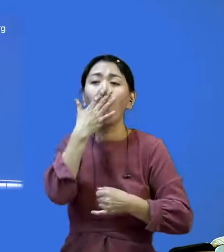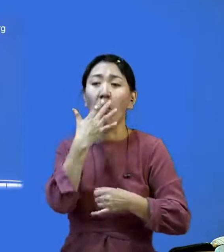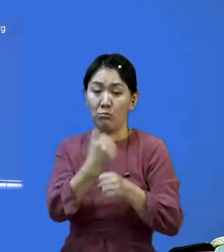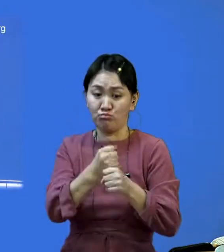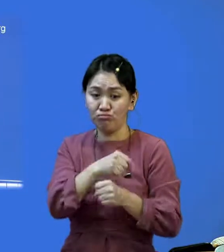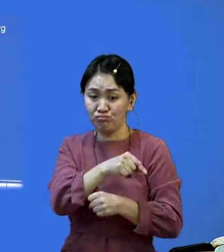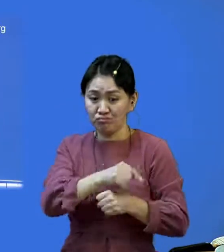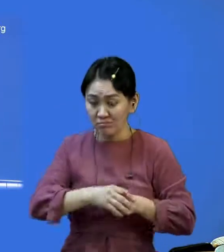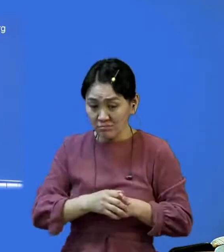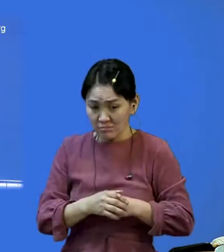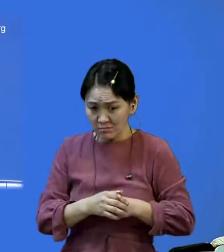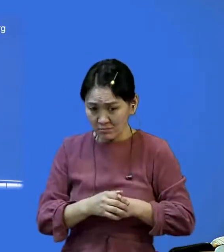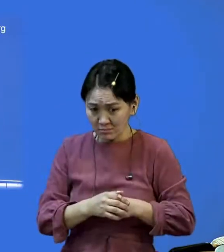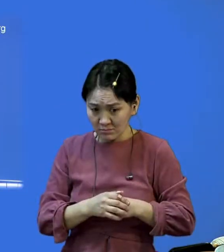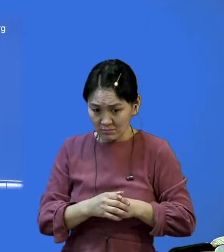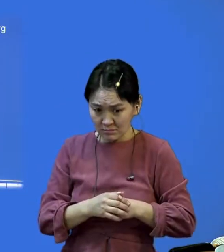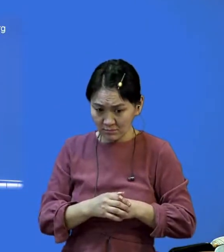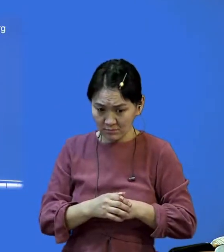байсан тэр